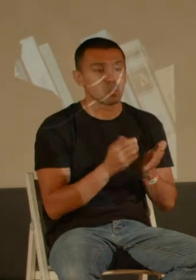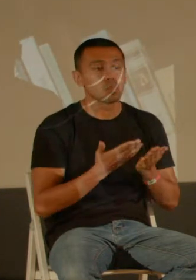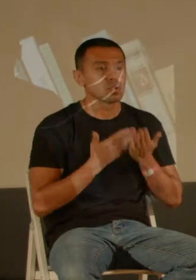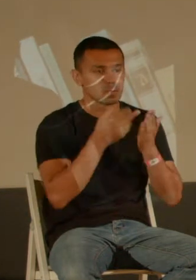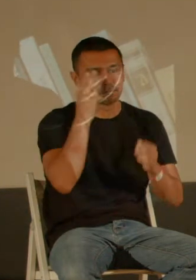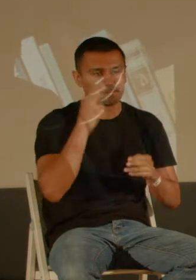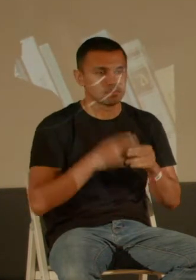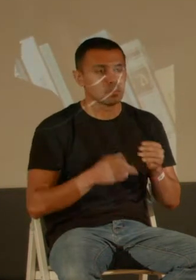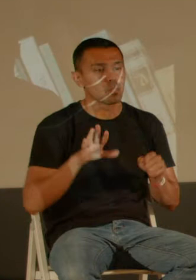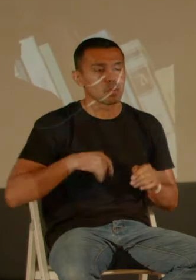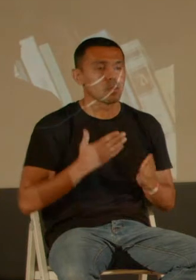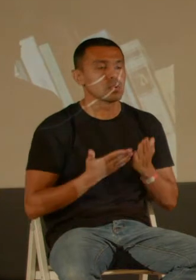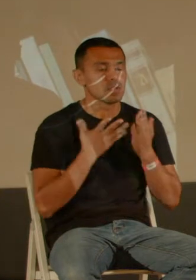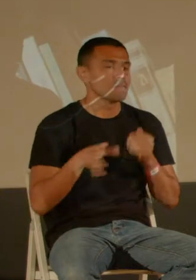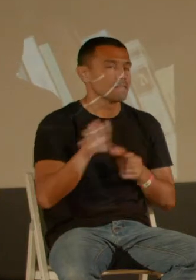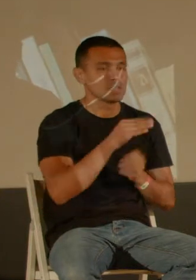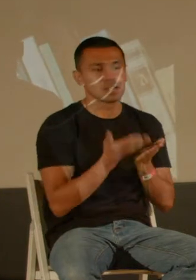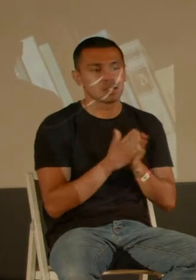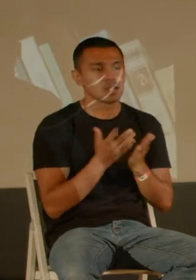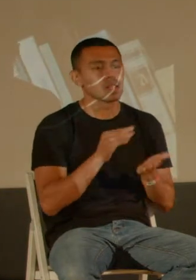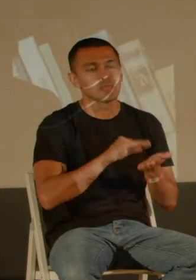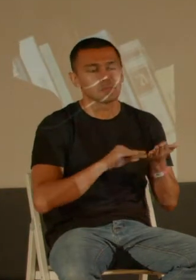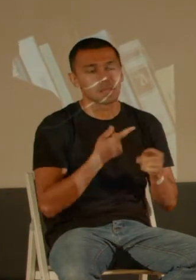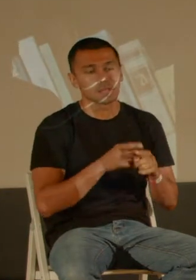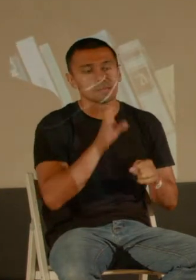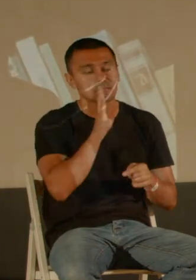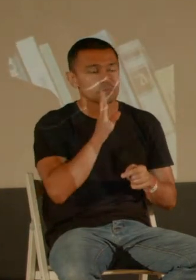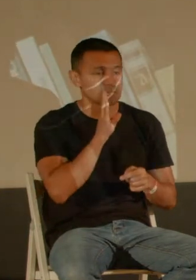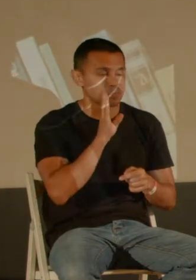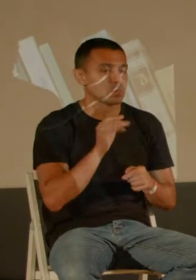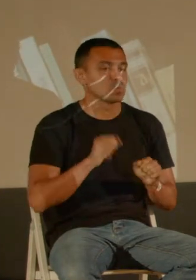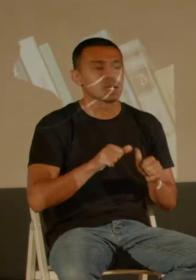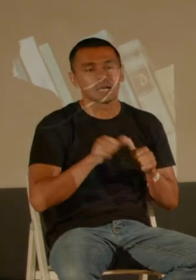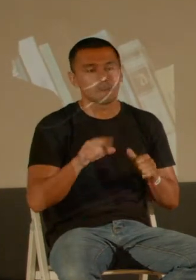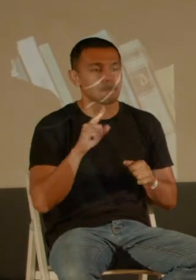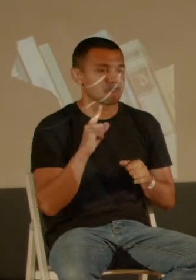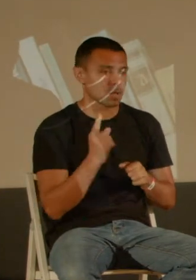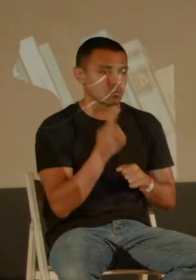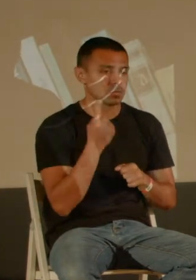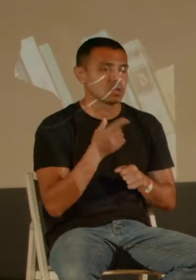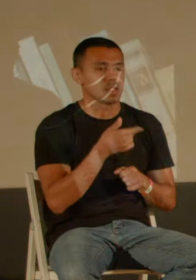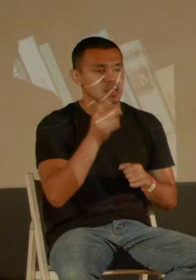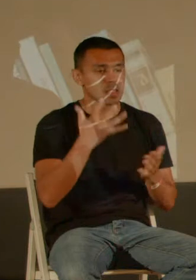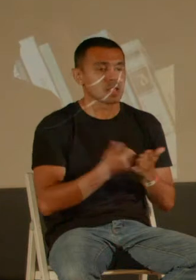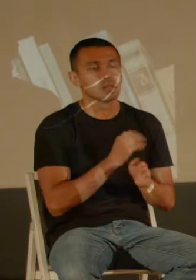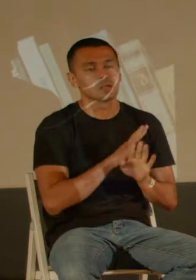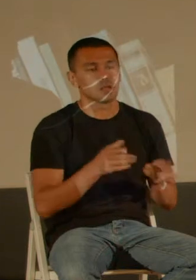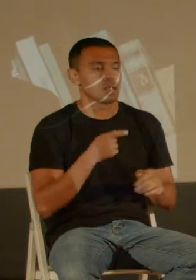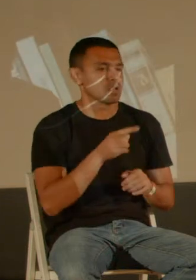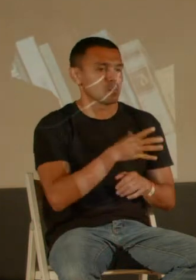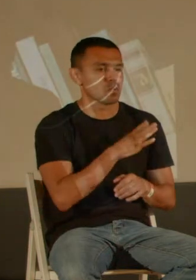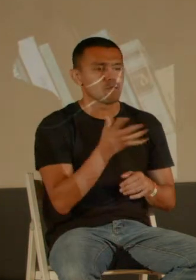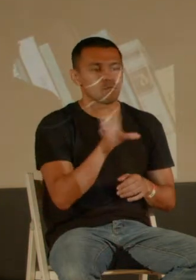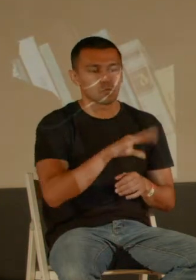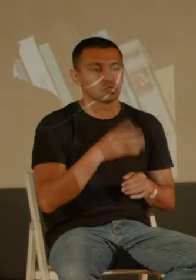прочитала. Потім я прочитала всі книжки, які написала ця авторка, можливо, крім першої, бо її не знайшла, і їх було